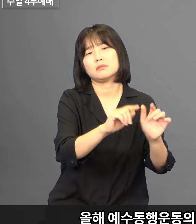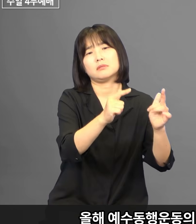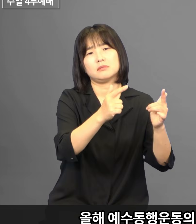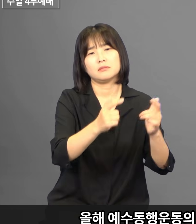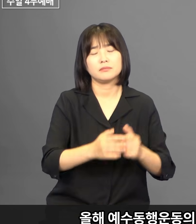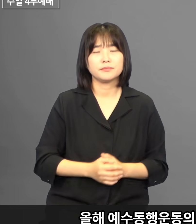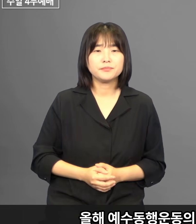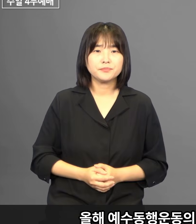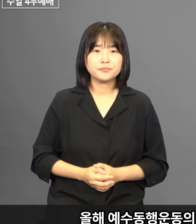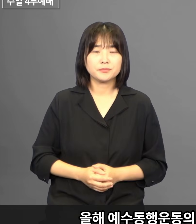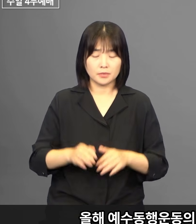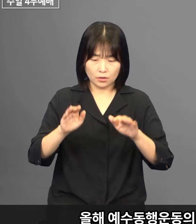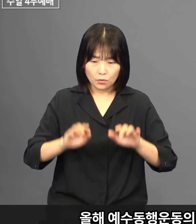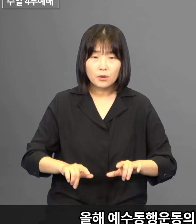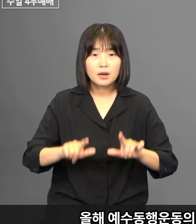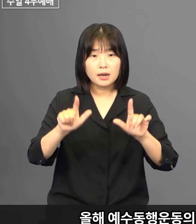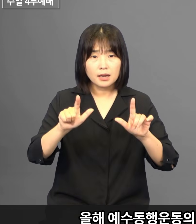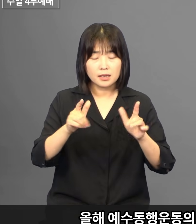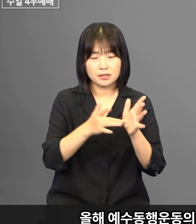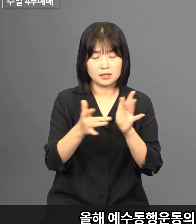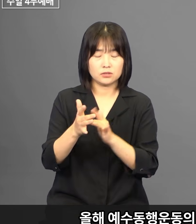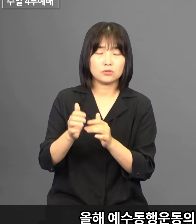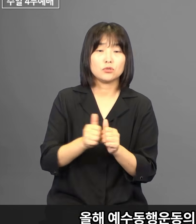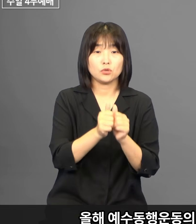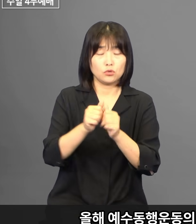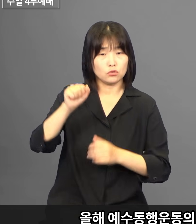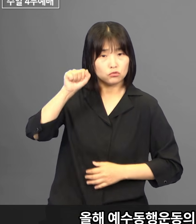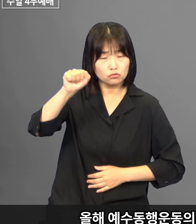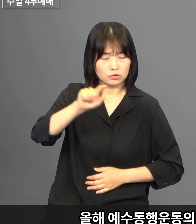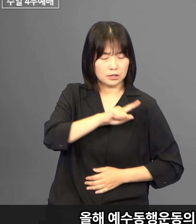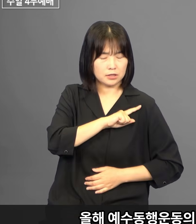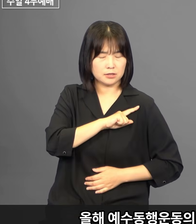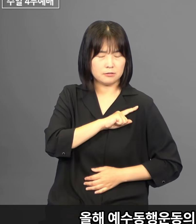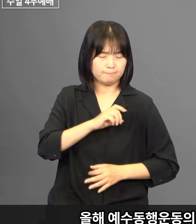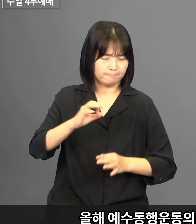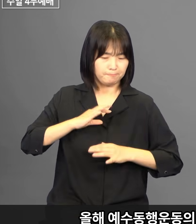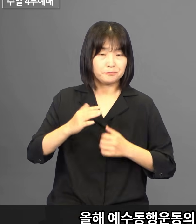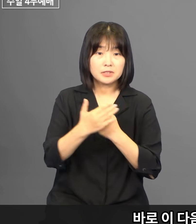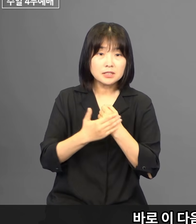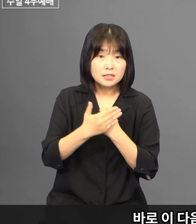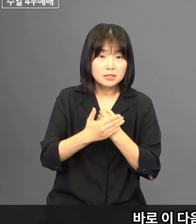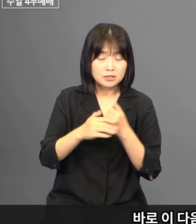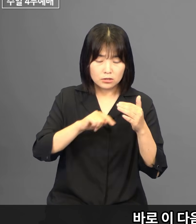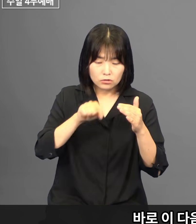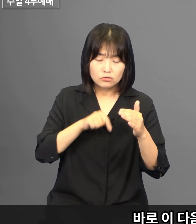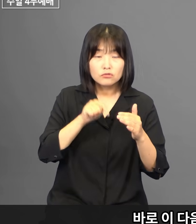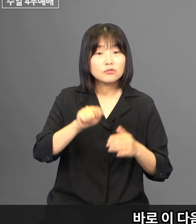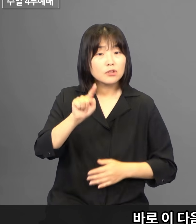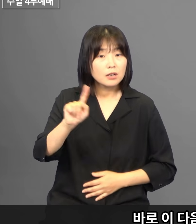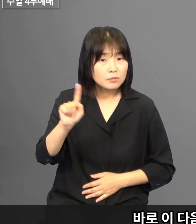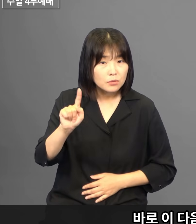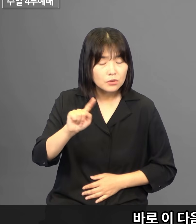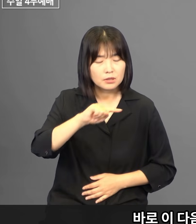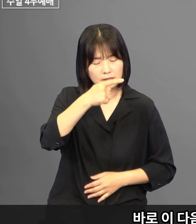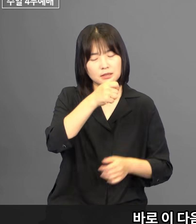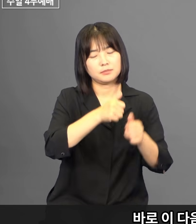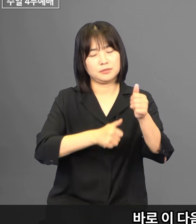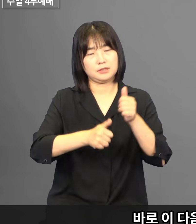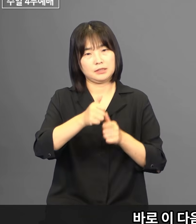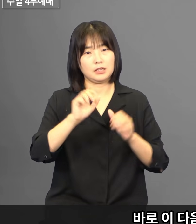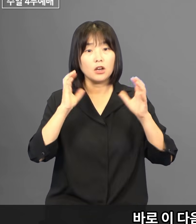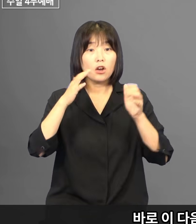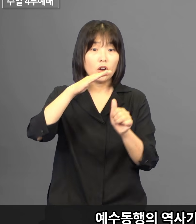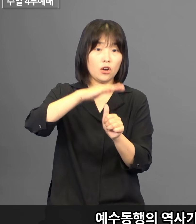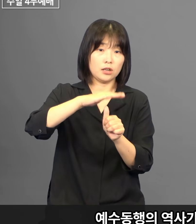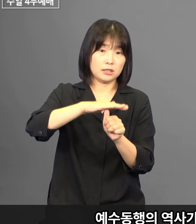올해 예수 동행 운동의 가장 놀라운 은혜 중에 하나가 바로 이 다음 세대